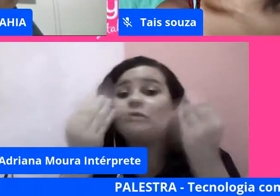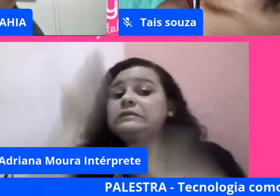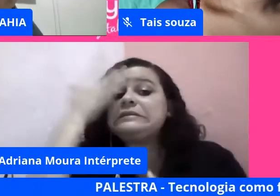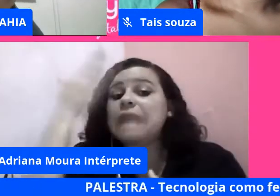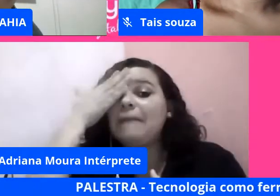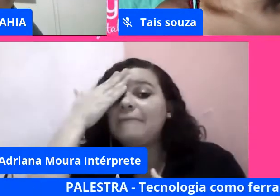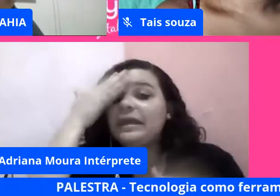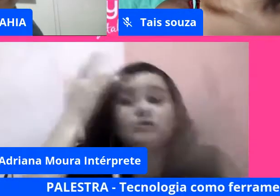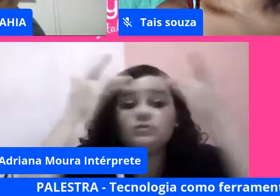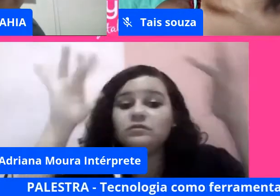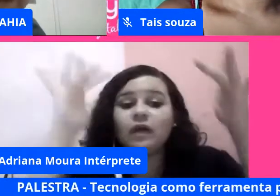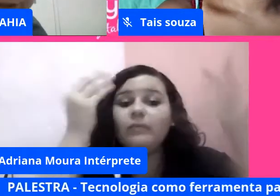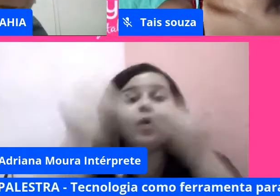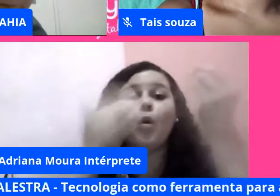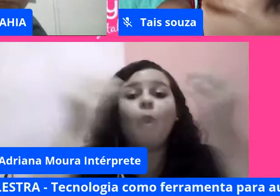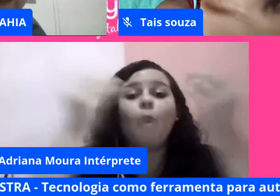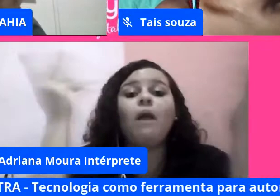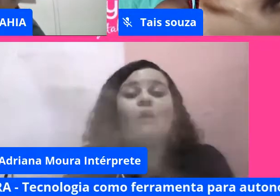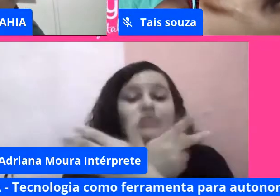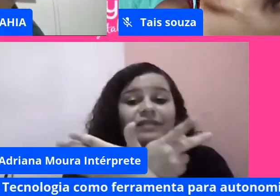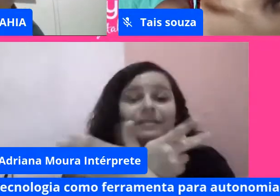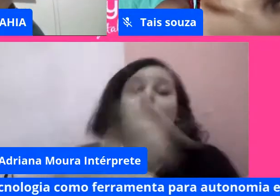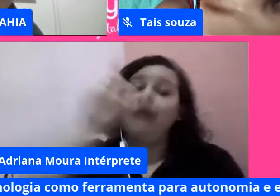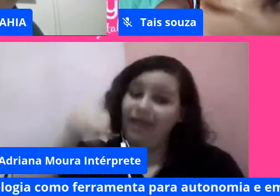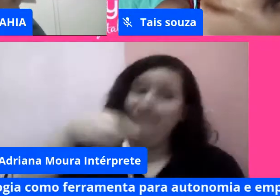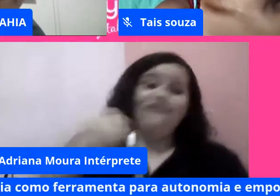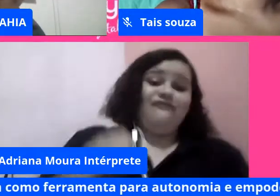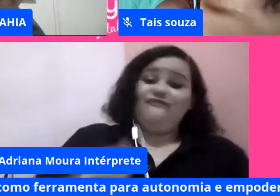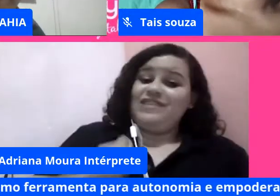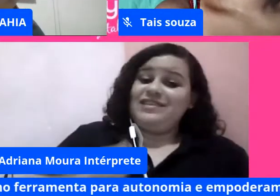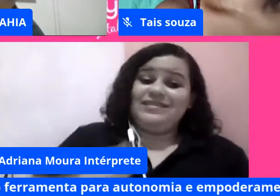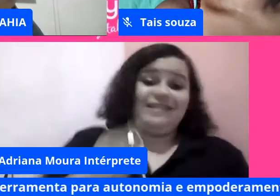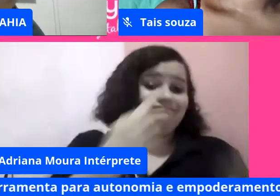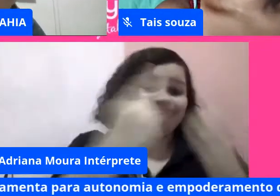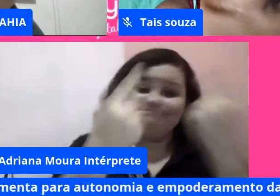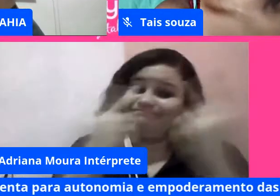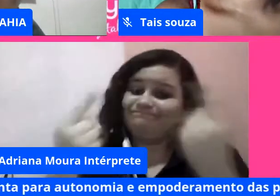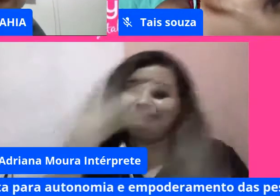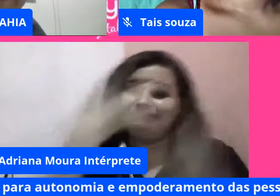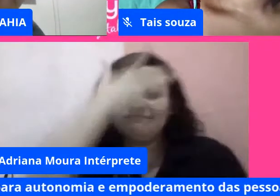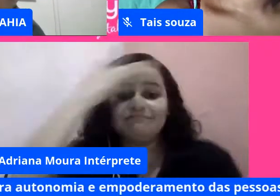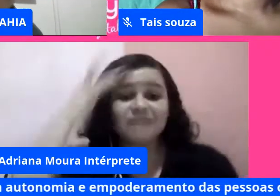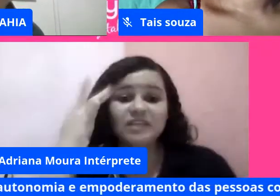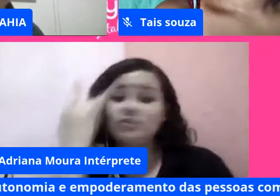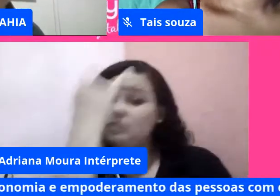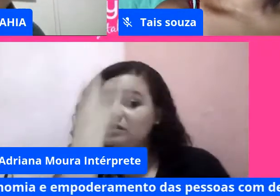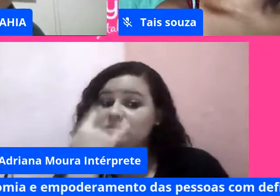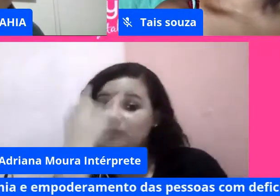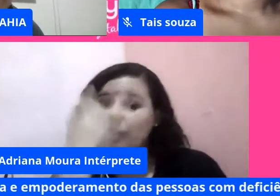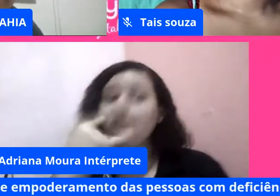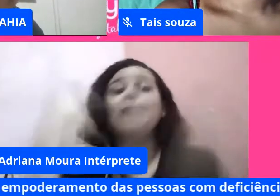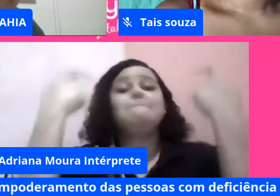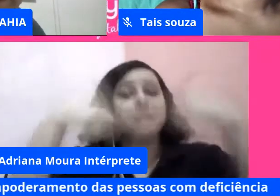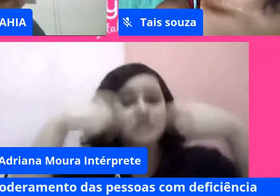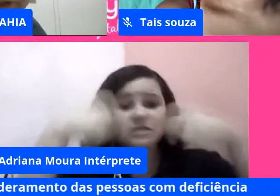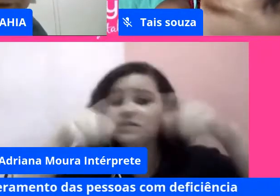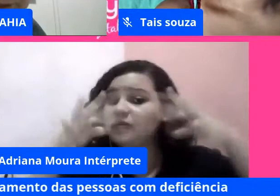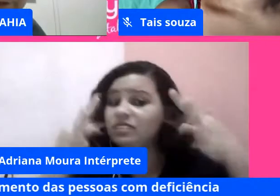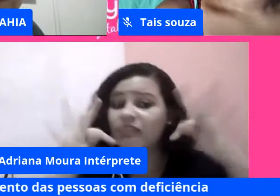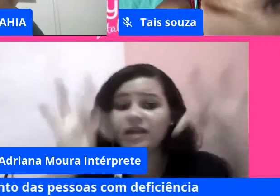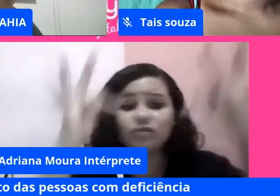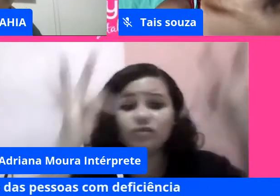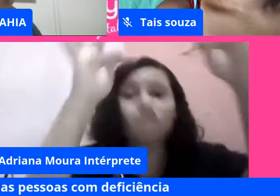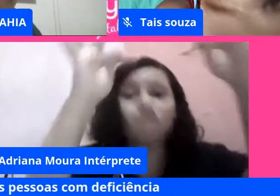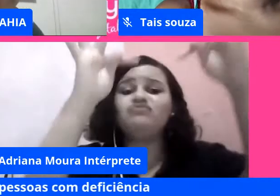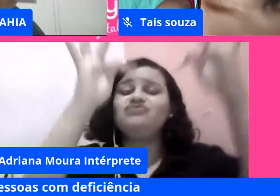acontecendo. Então, isso é vida real. Né? As pessoas cegas precisam, né, da tecnologia assistiva e da acessibilidade